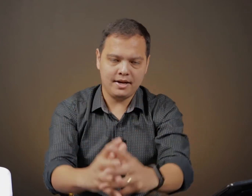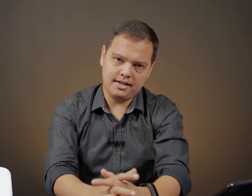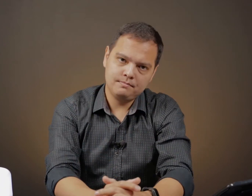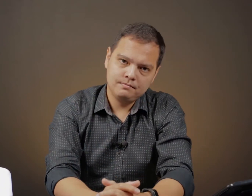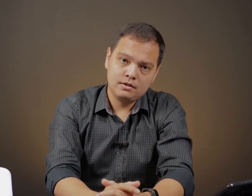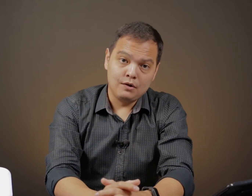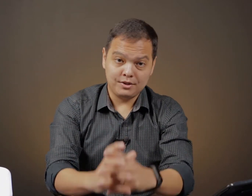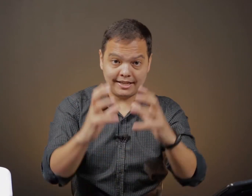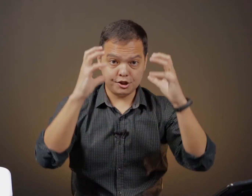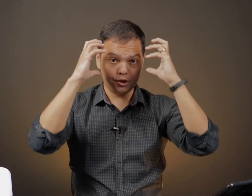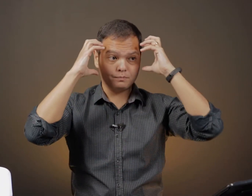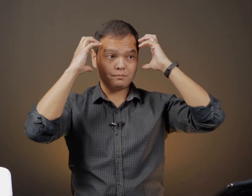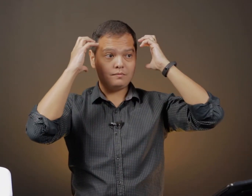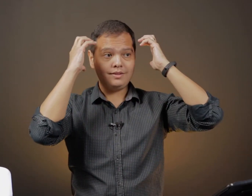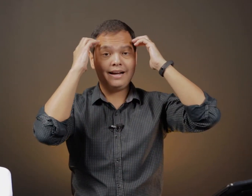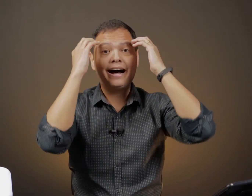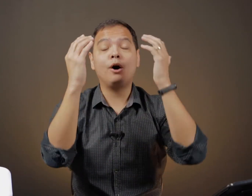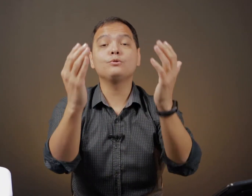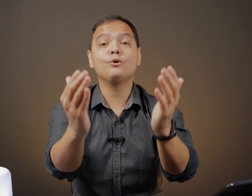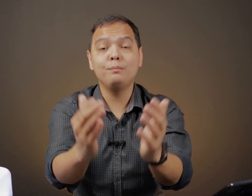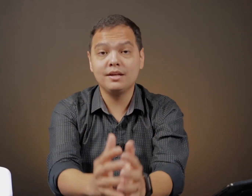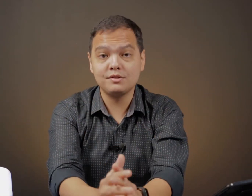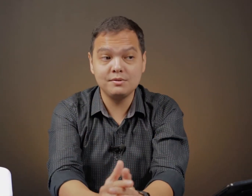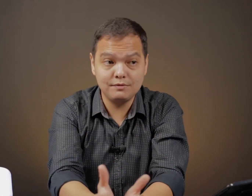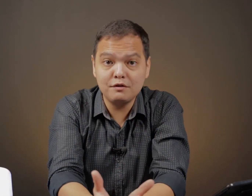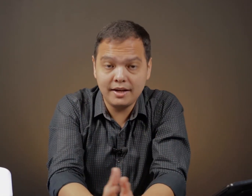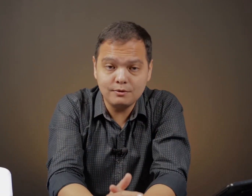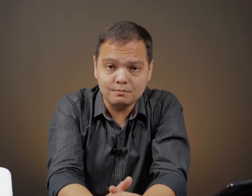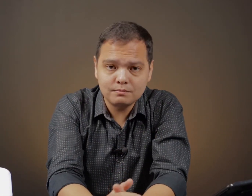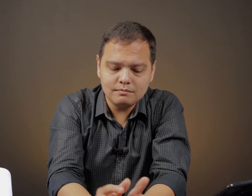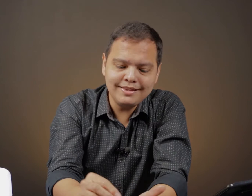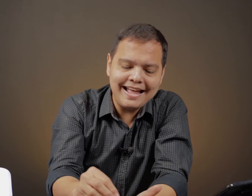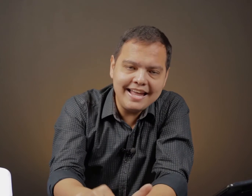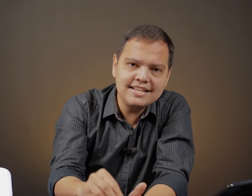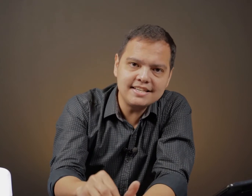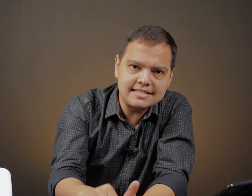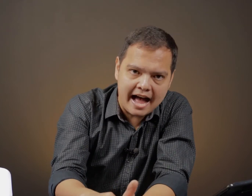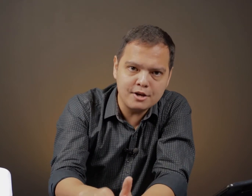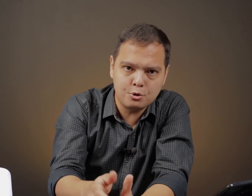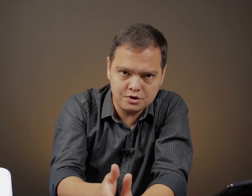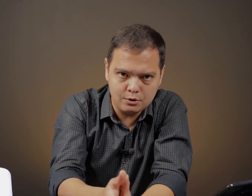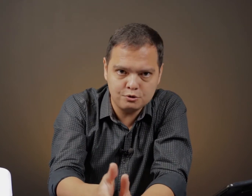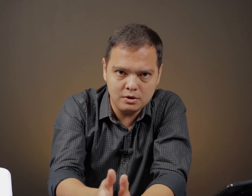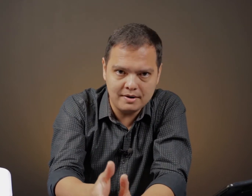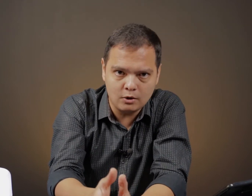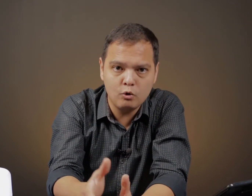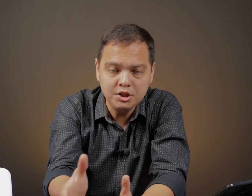aprender. Você atingiu a autonomia no seu desenvolvimento. É esse estágio que os alunos do Libras ao Cubo